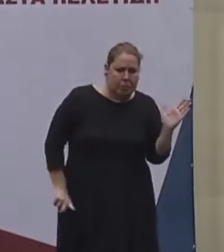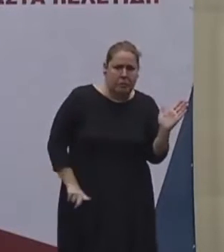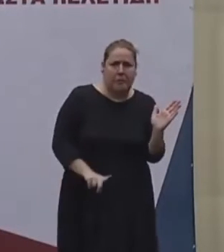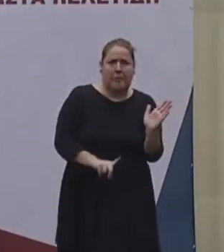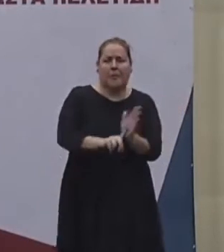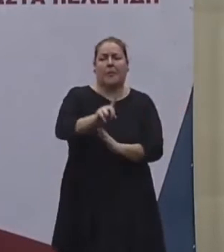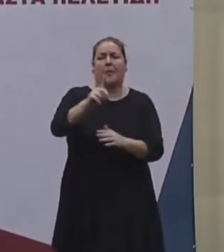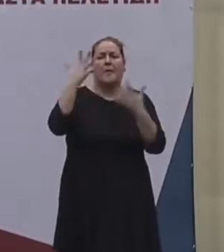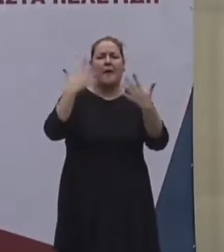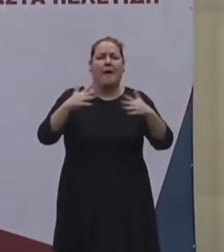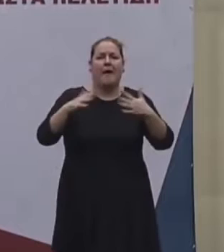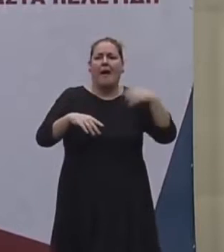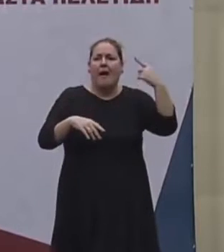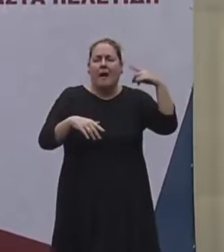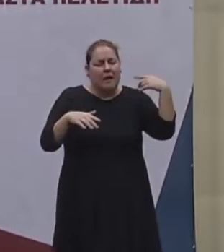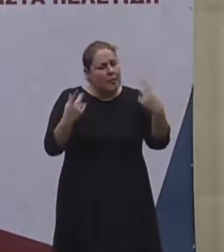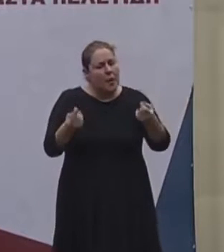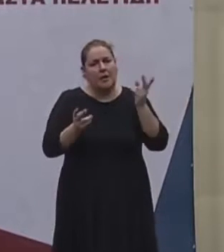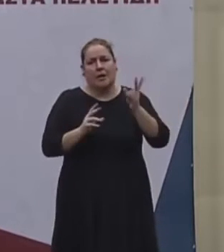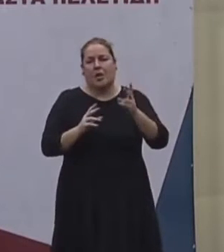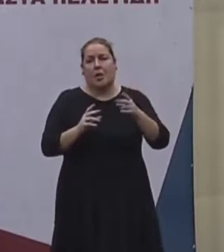ανεργία σε εφιαλτικά ποσοστά.